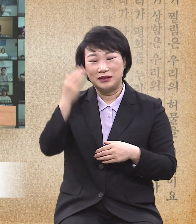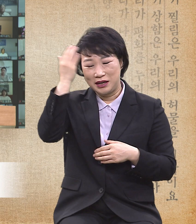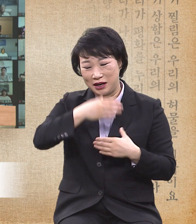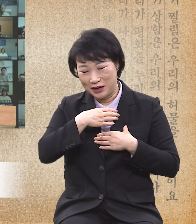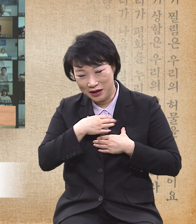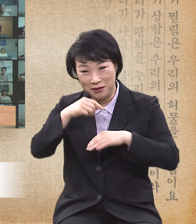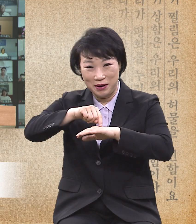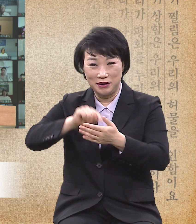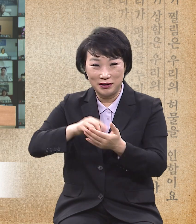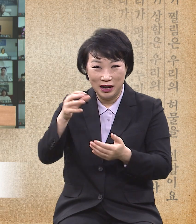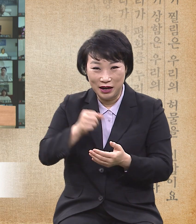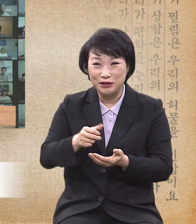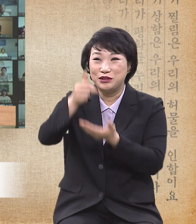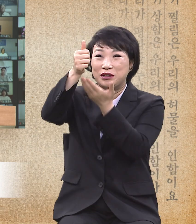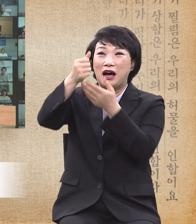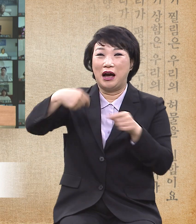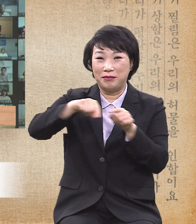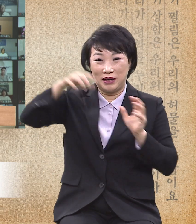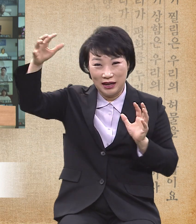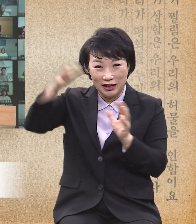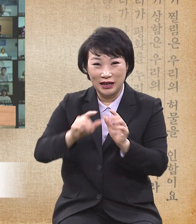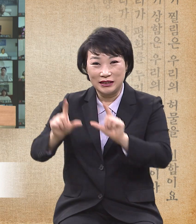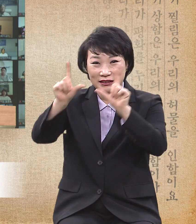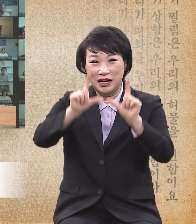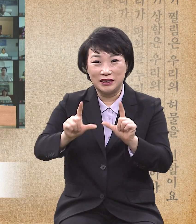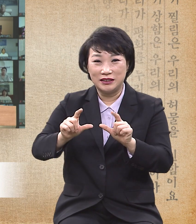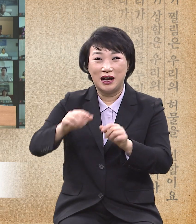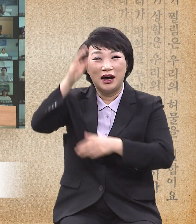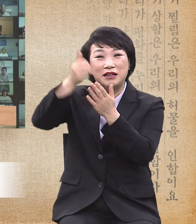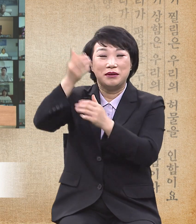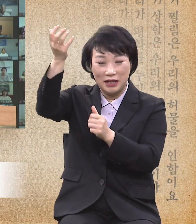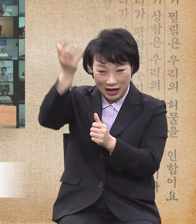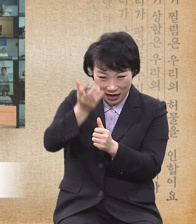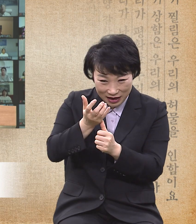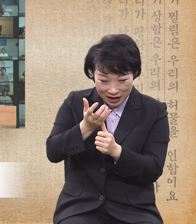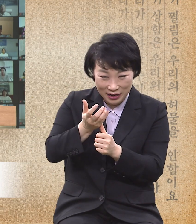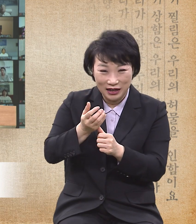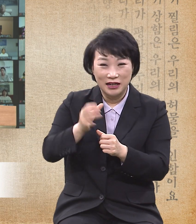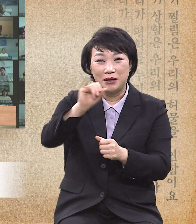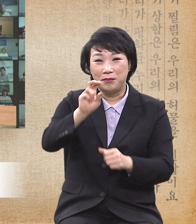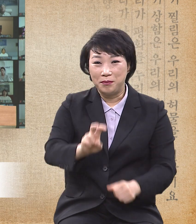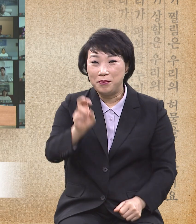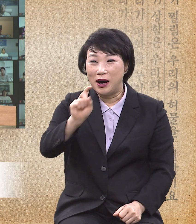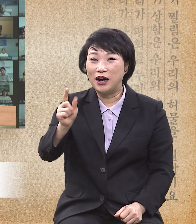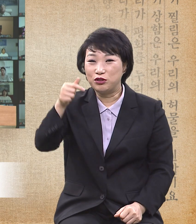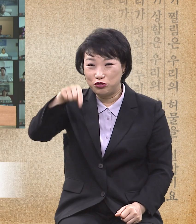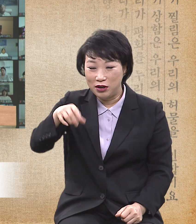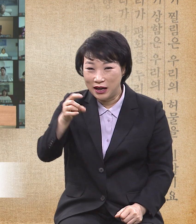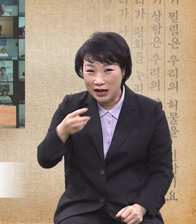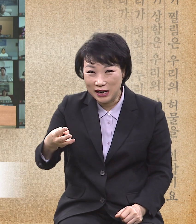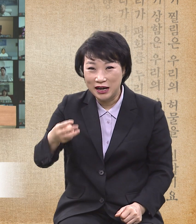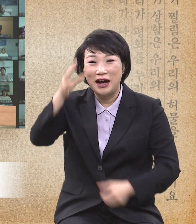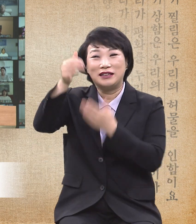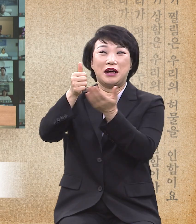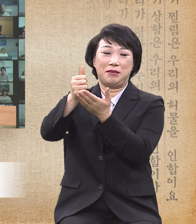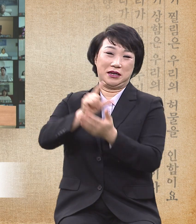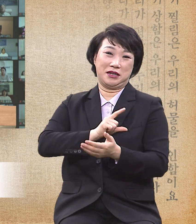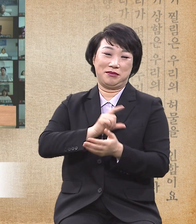경건한 마음으로 주와 함께 사는 임마누엘로 주신 하나님의 이름, 예수의